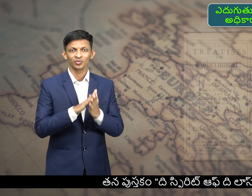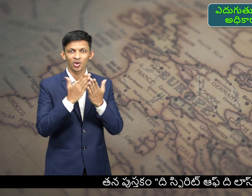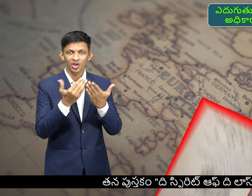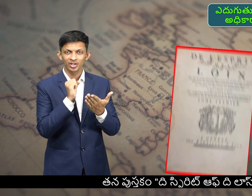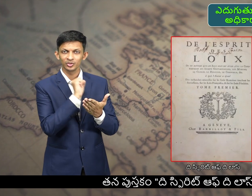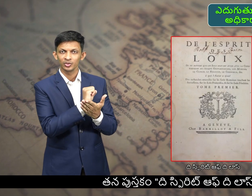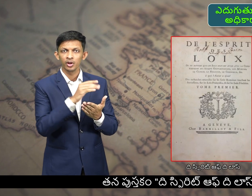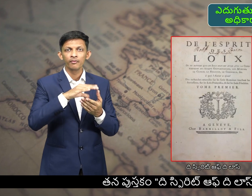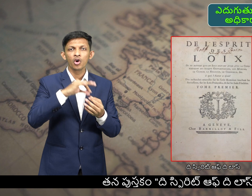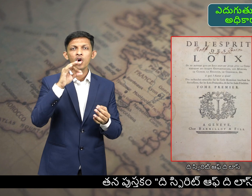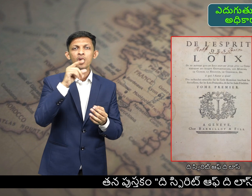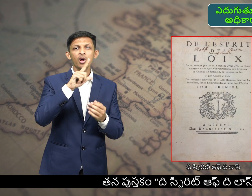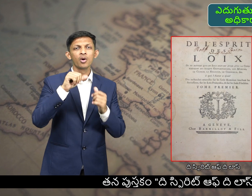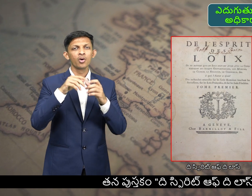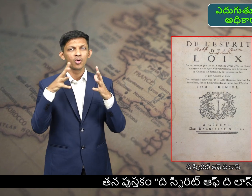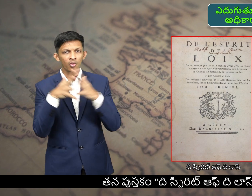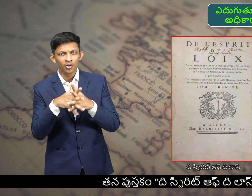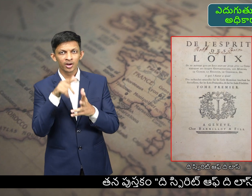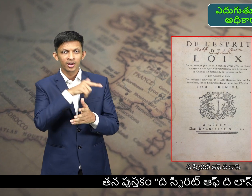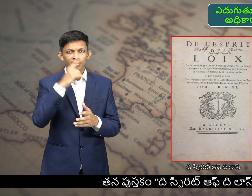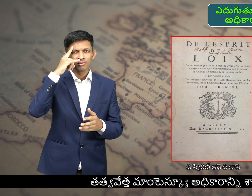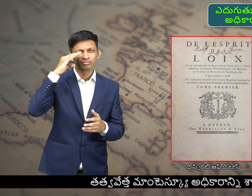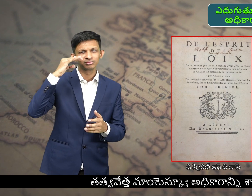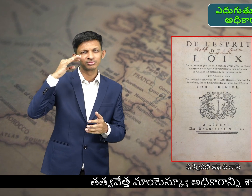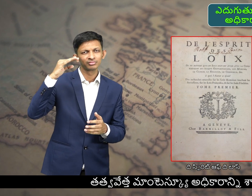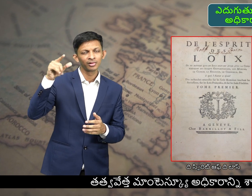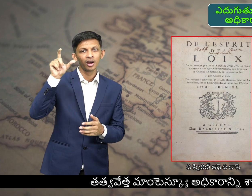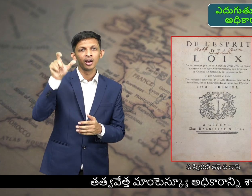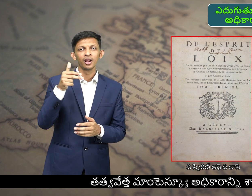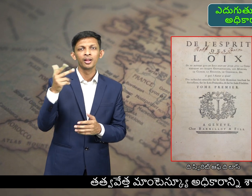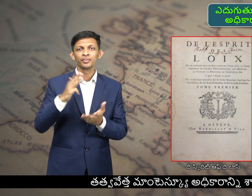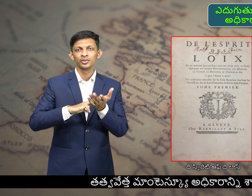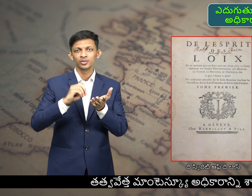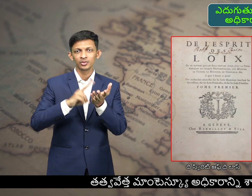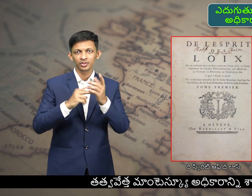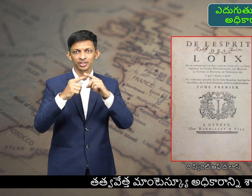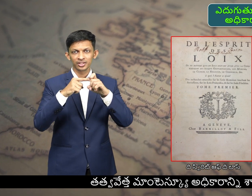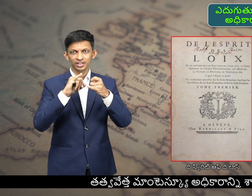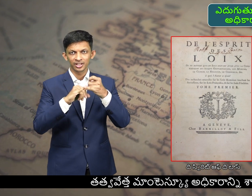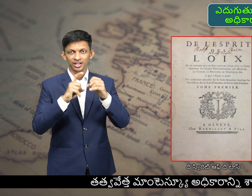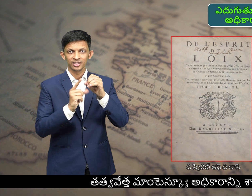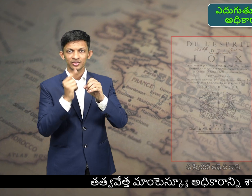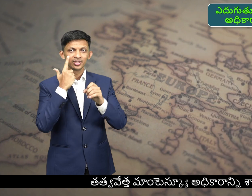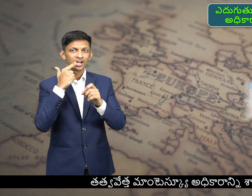తన పుస్తకం ద స్పిరిట్ ఆఫ్ ది లాస్లో తత్వవేత్త మాంటెస్క్యూ అధికారాన్ని